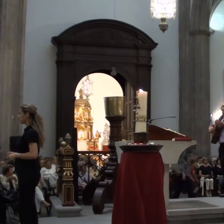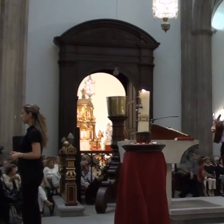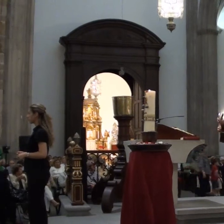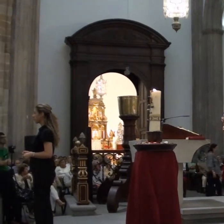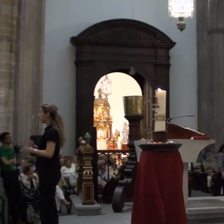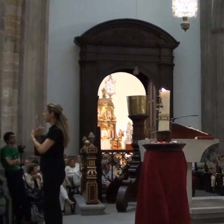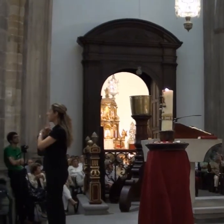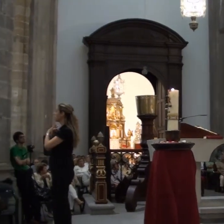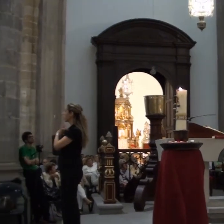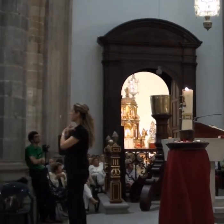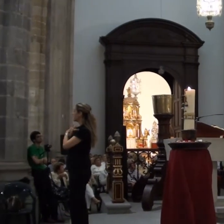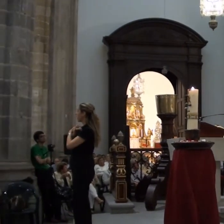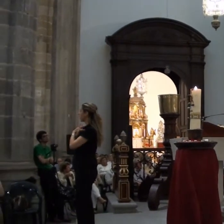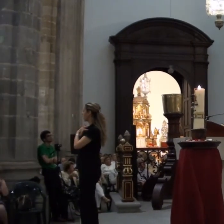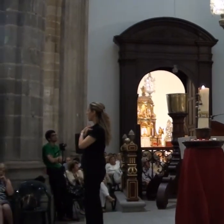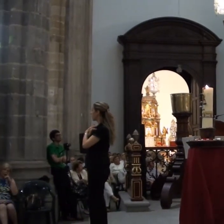María